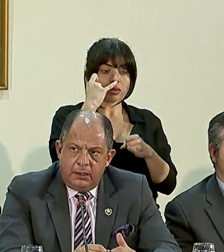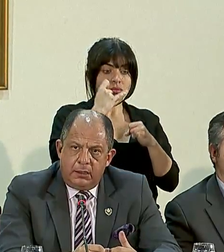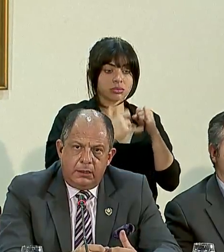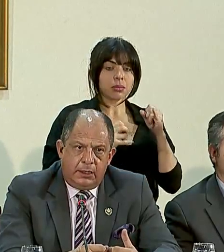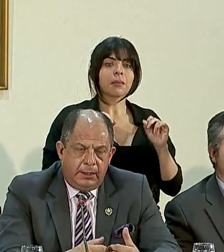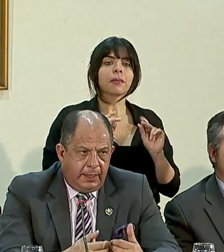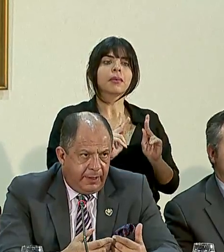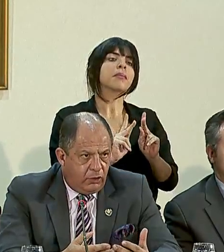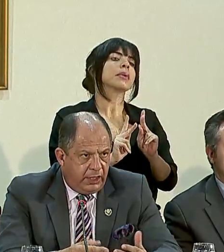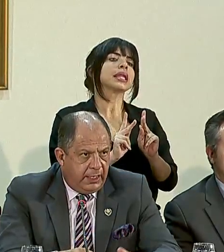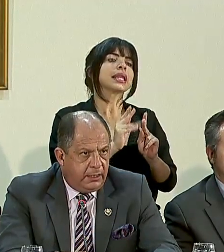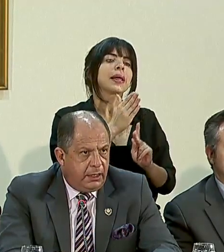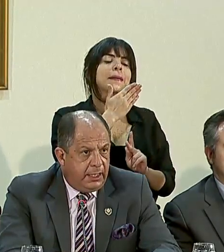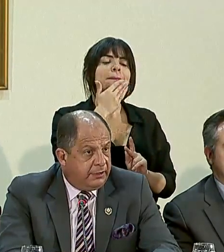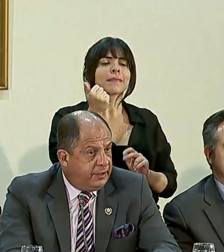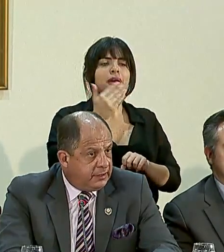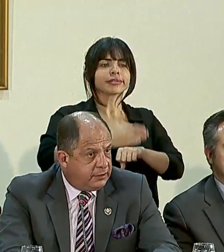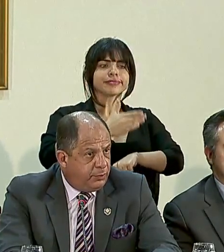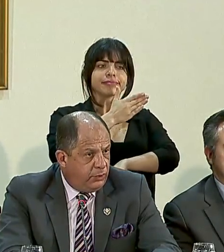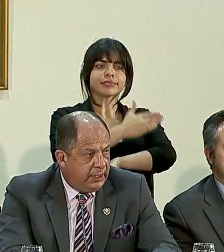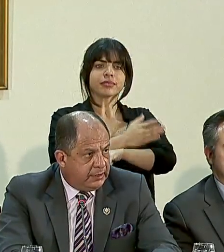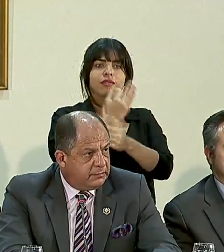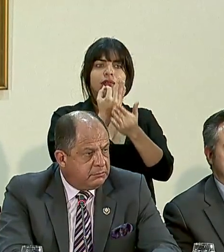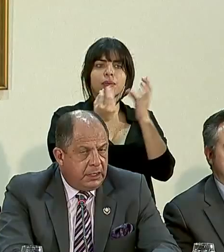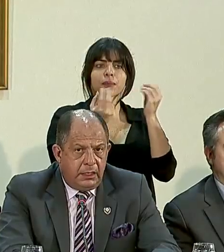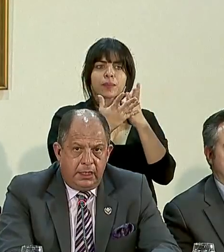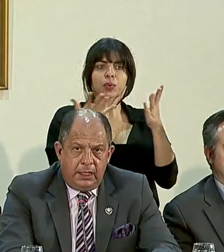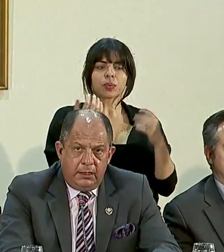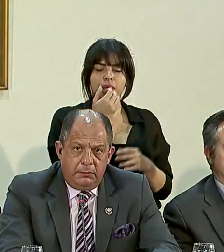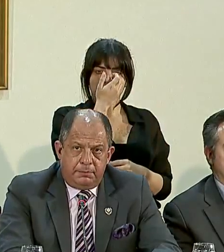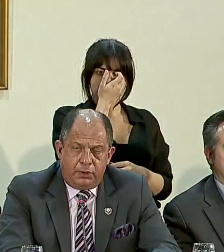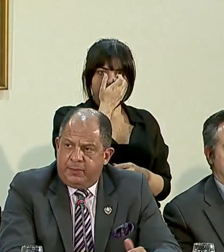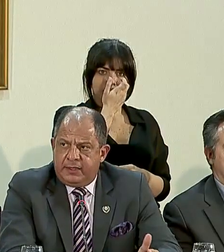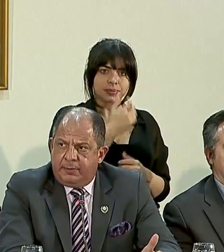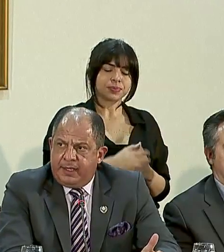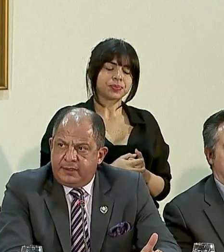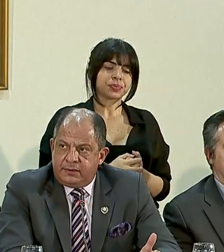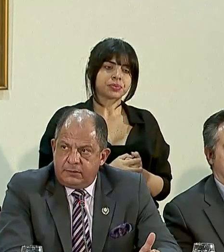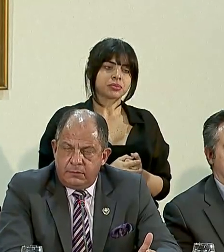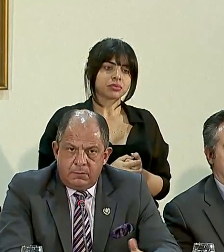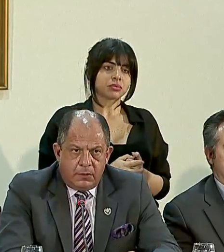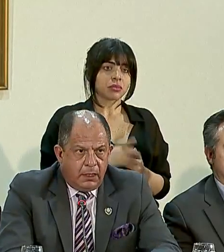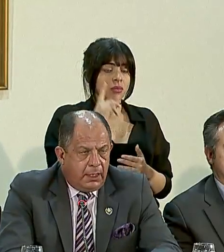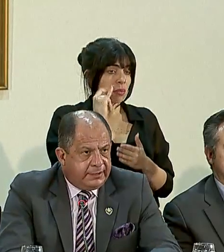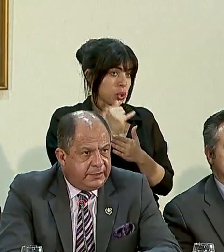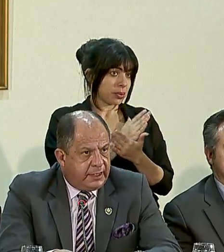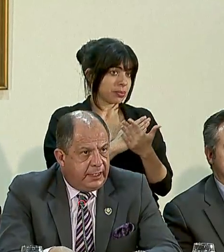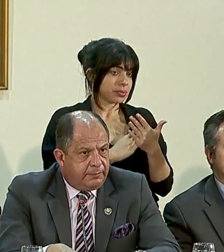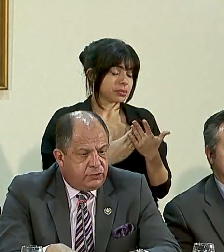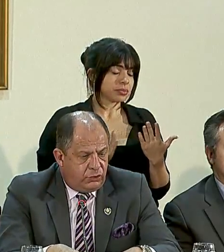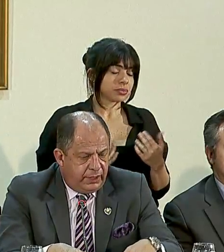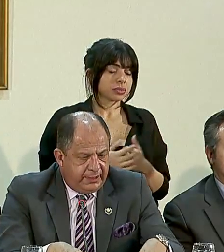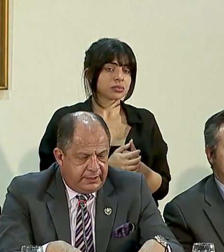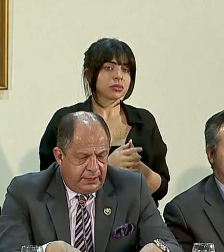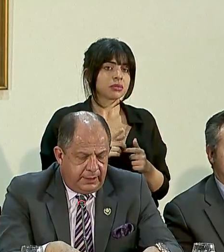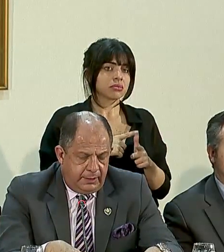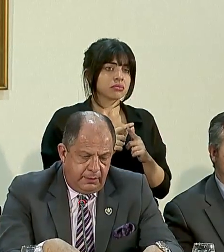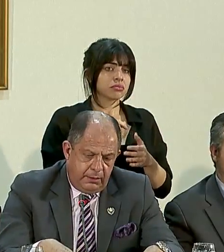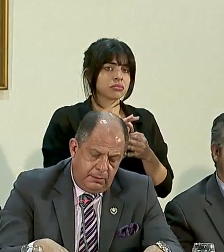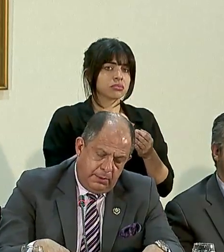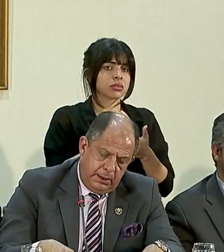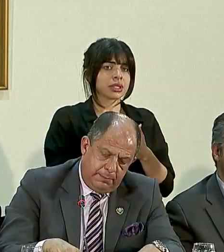permita la mejoría en las finanzas públicas, por el bien del país. Así es que sobre